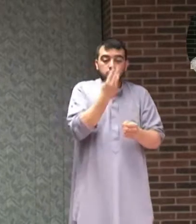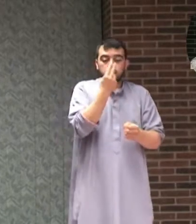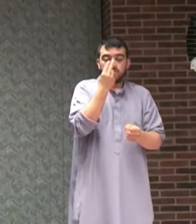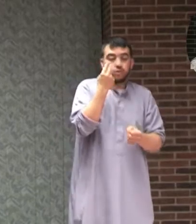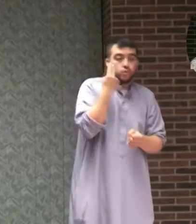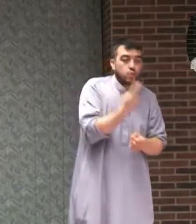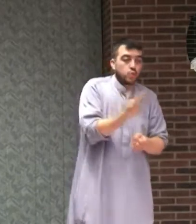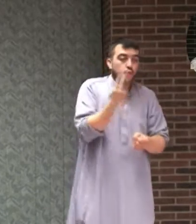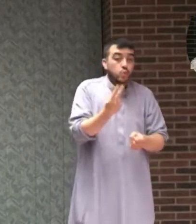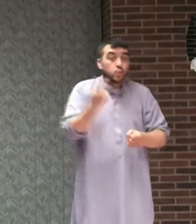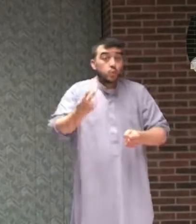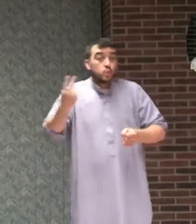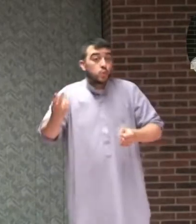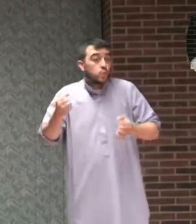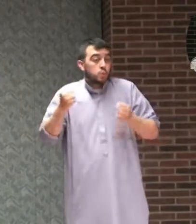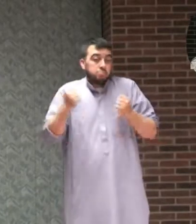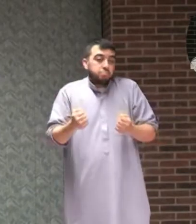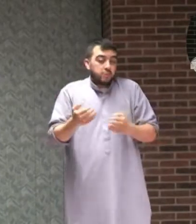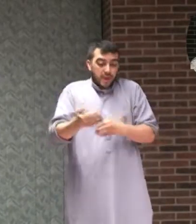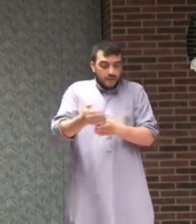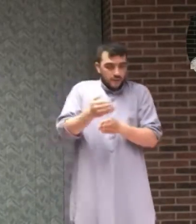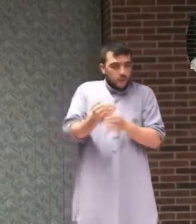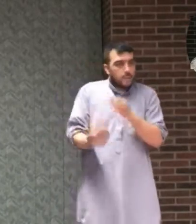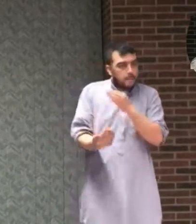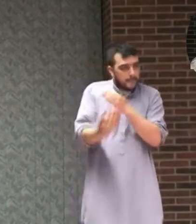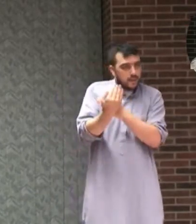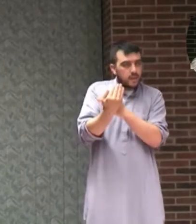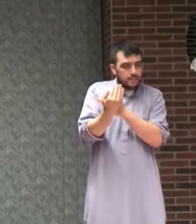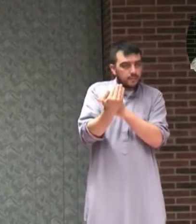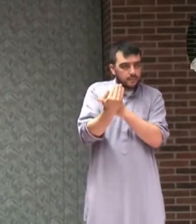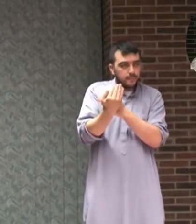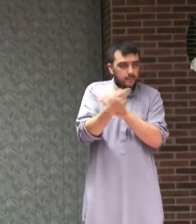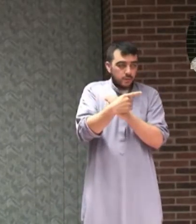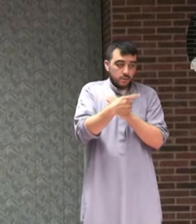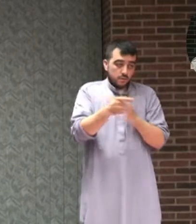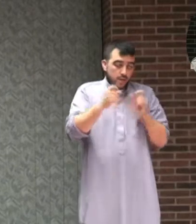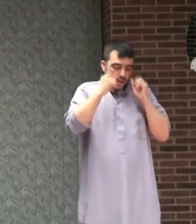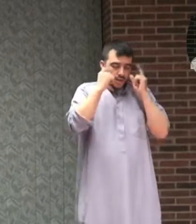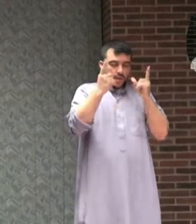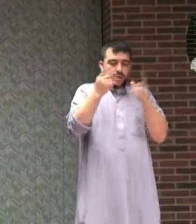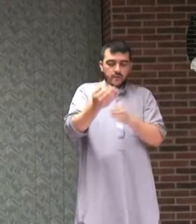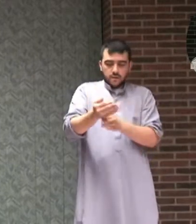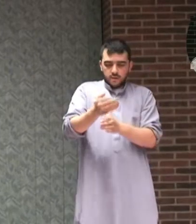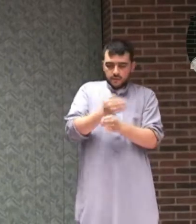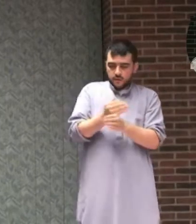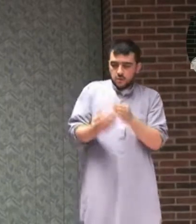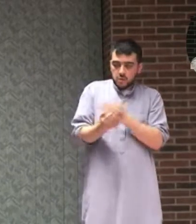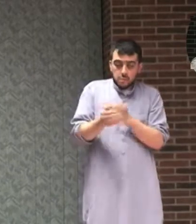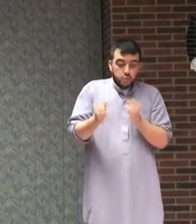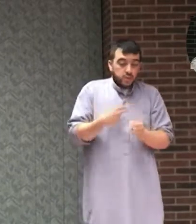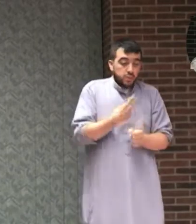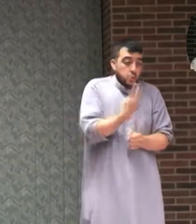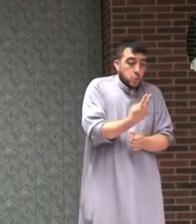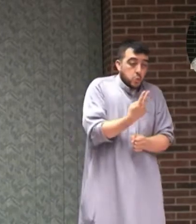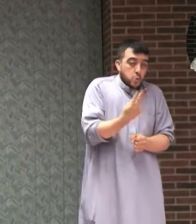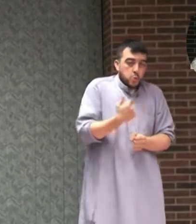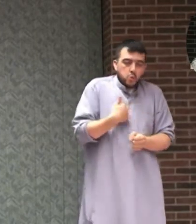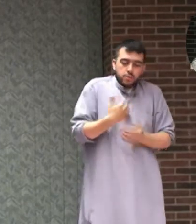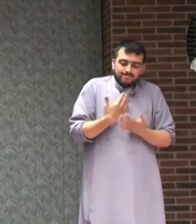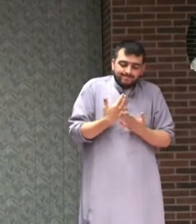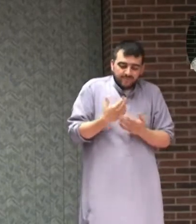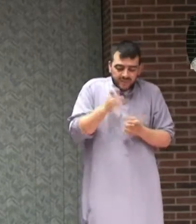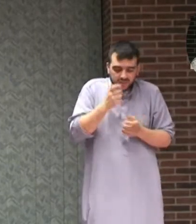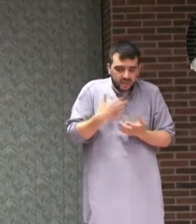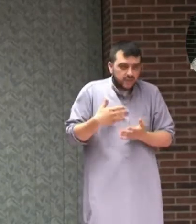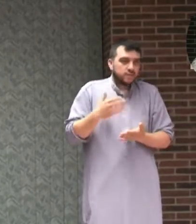9 ou 5 ou 3, même s'il n'a pas le temps et qu'il se lève vraiment juste avant le fajr, ne fût-ce qu'une